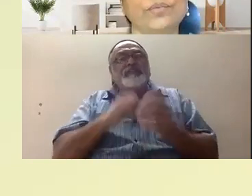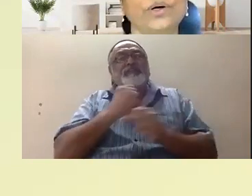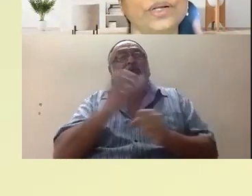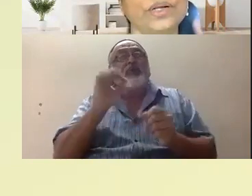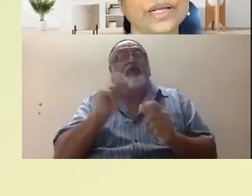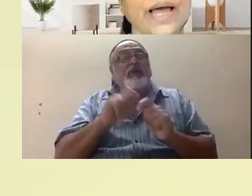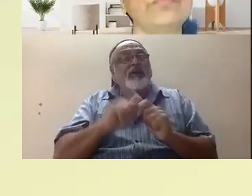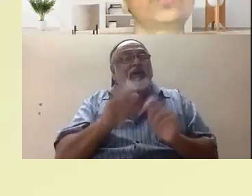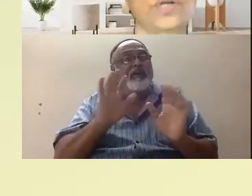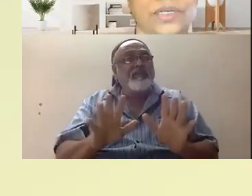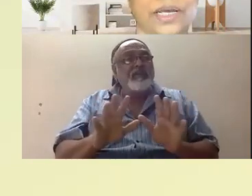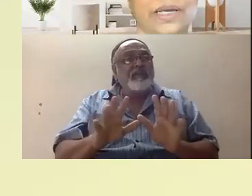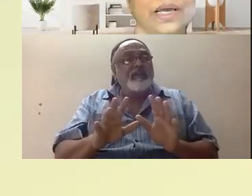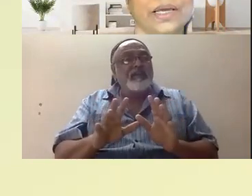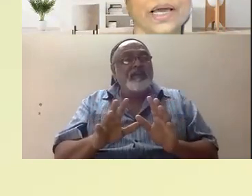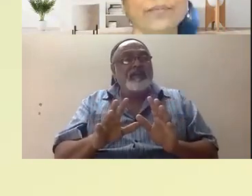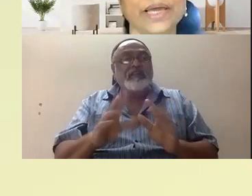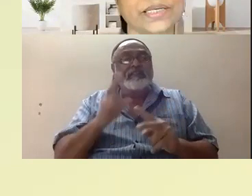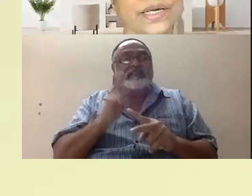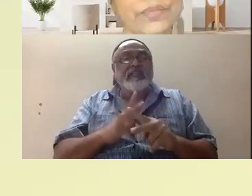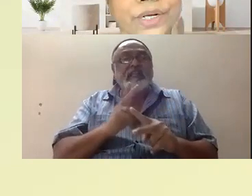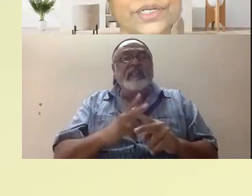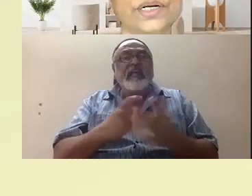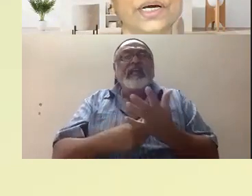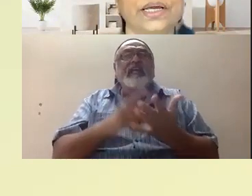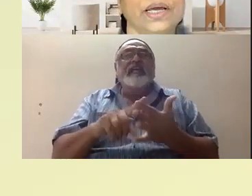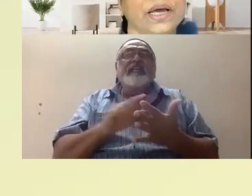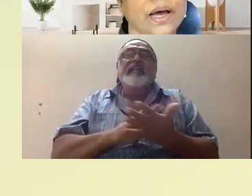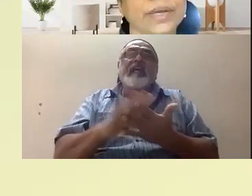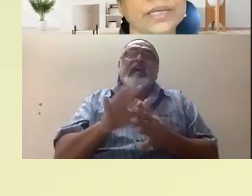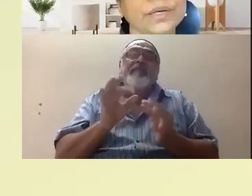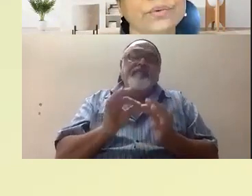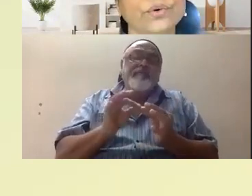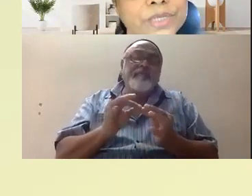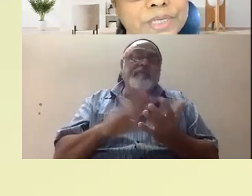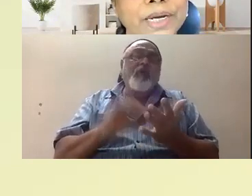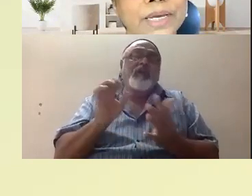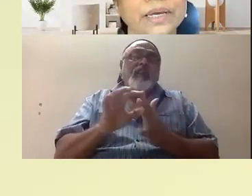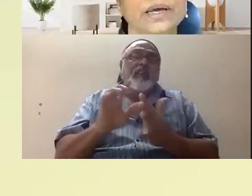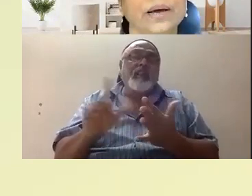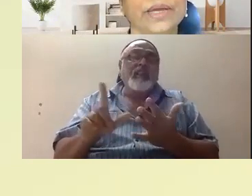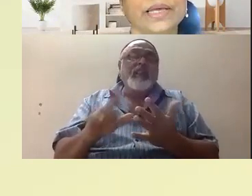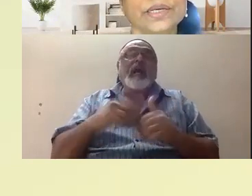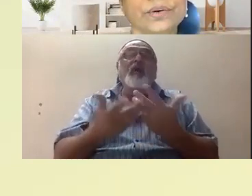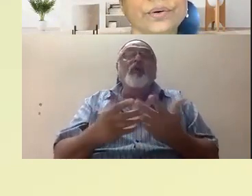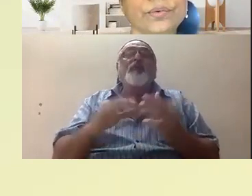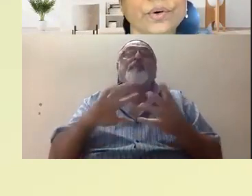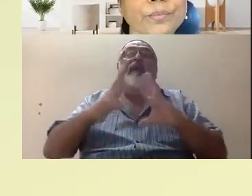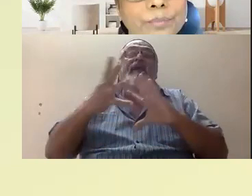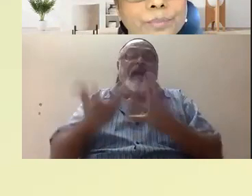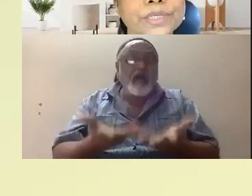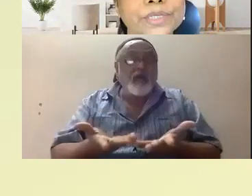थोड़ा बहुत रिहैब मॉडल्स हैं कि हम कैसे प्रोडक्शन करें, हम कैसे उनको बिजी रखें, हम कैसे